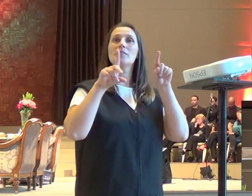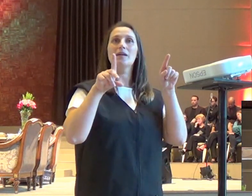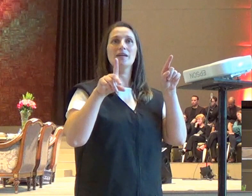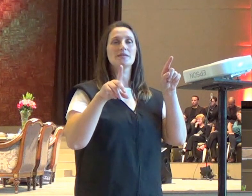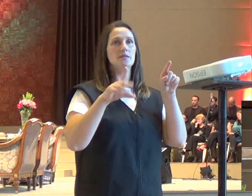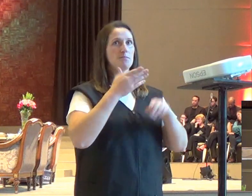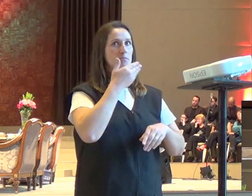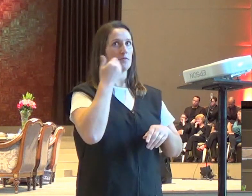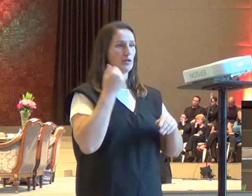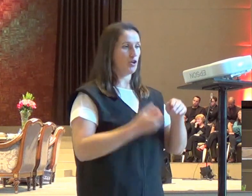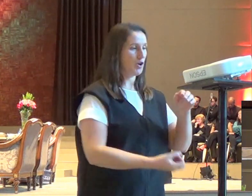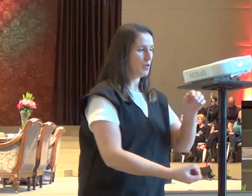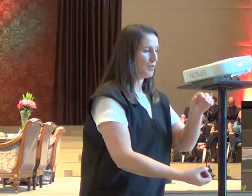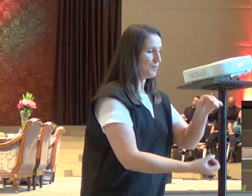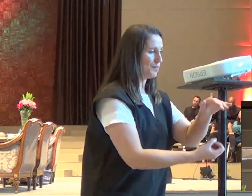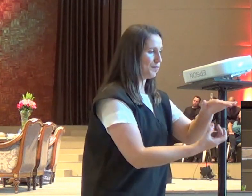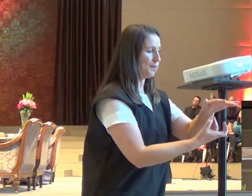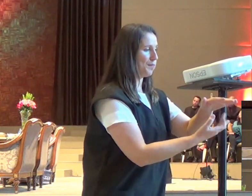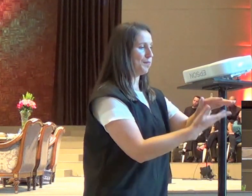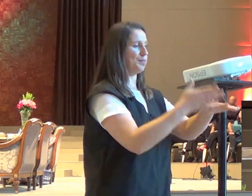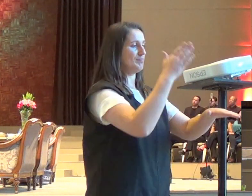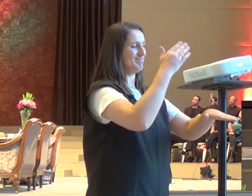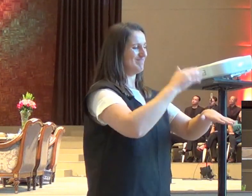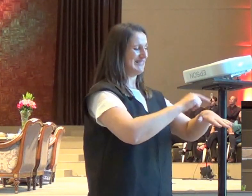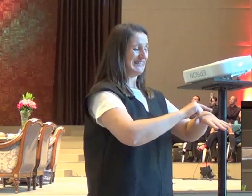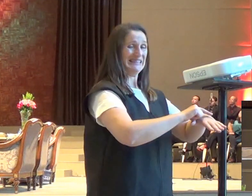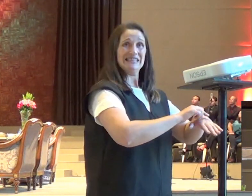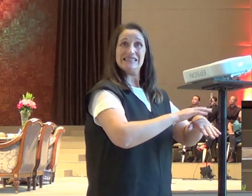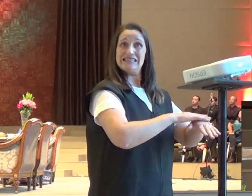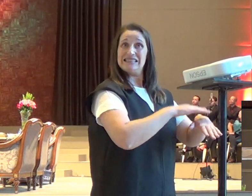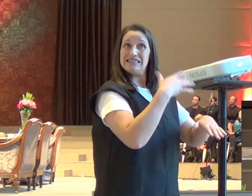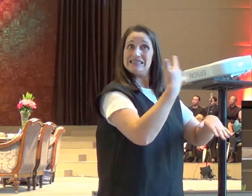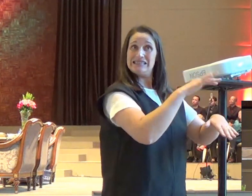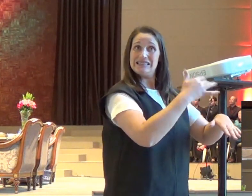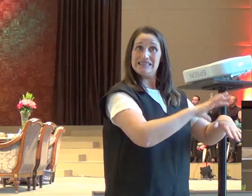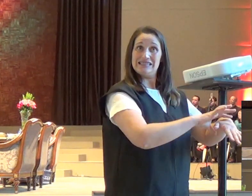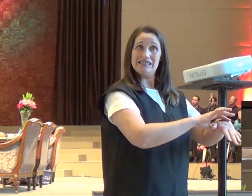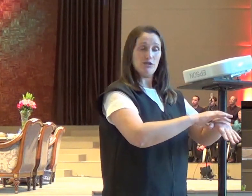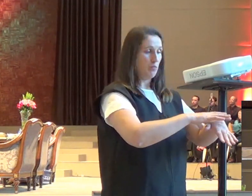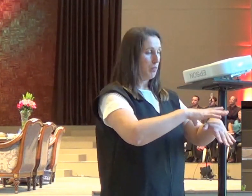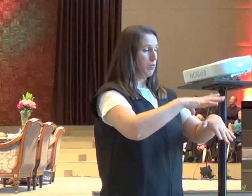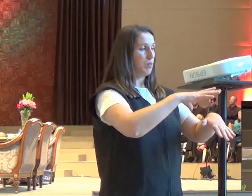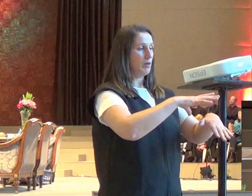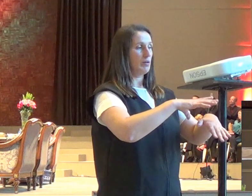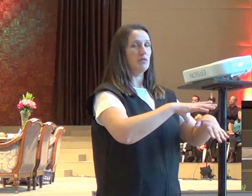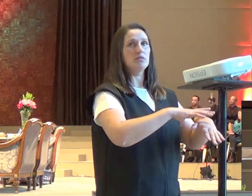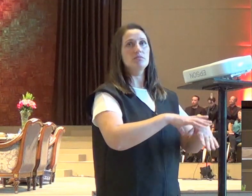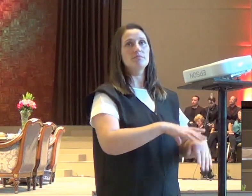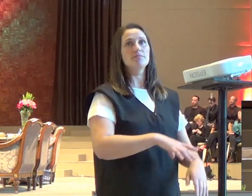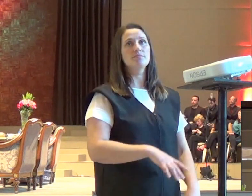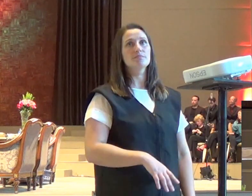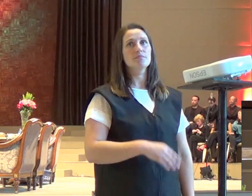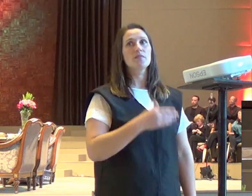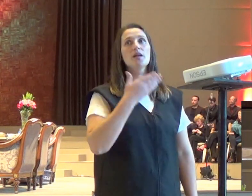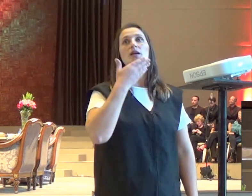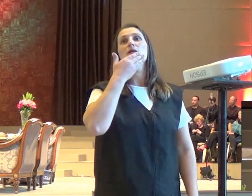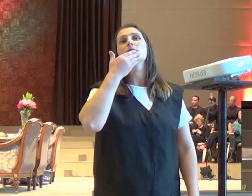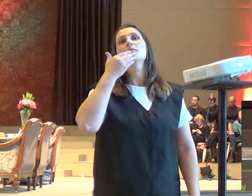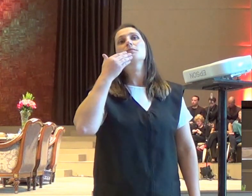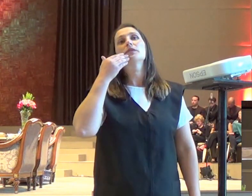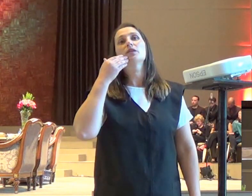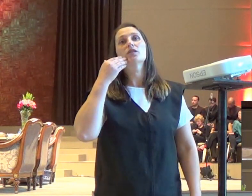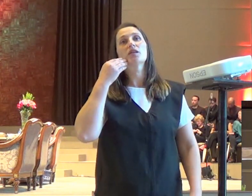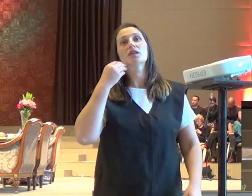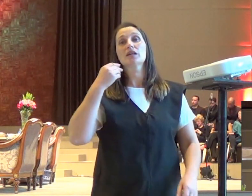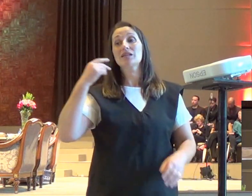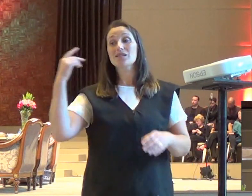toda mas se ela tiver uma queimadura de primeiro segundo ou terceiro grau vai ficar marcado para a